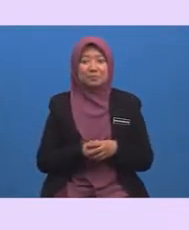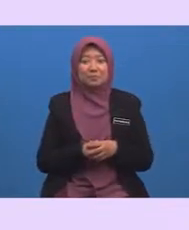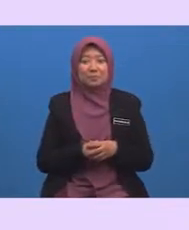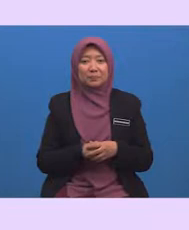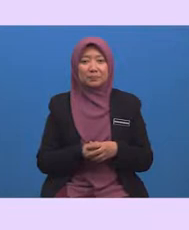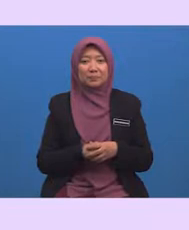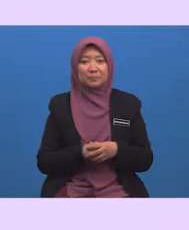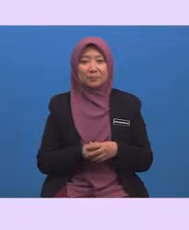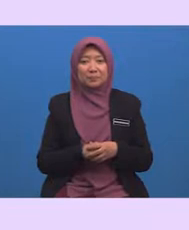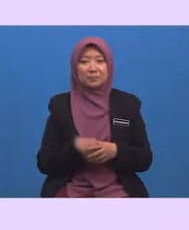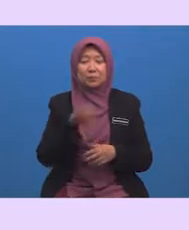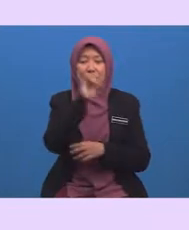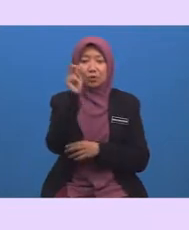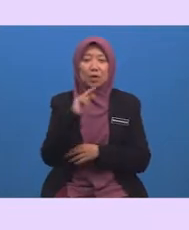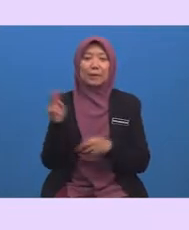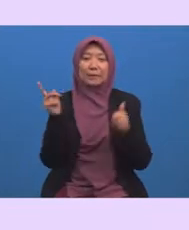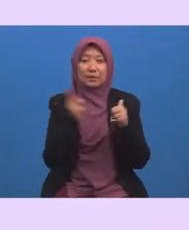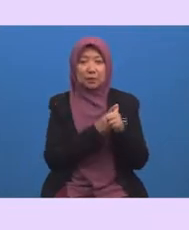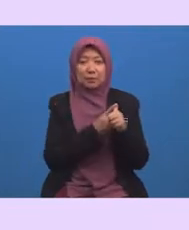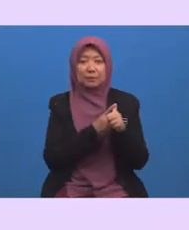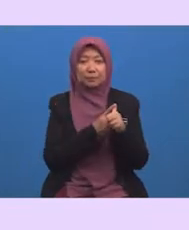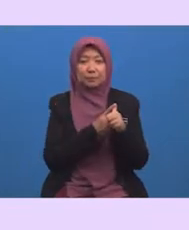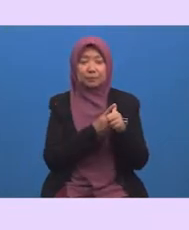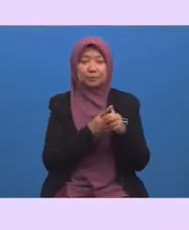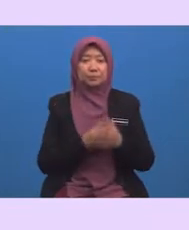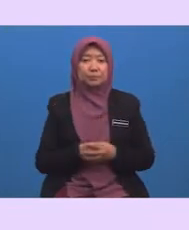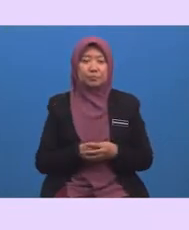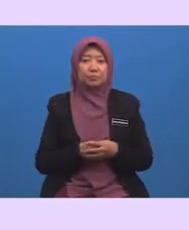Baiklah. Soalan yang pertama.